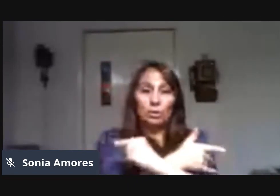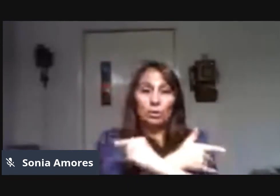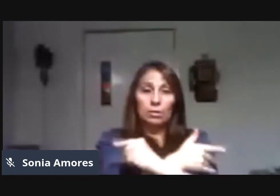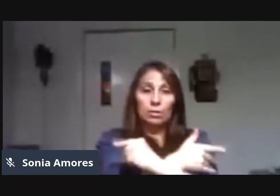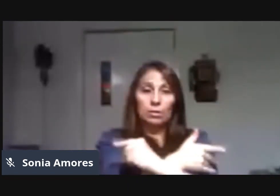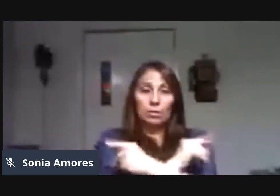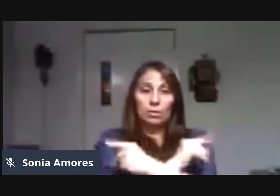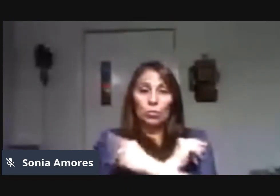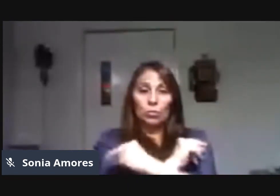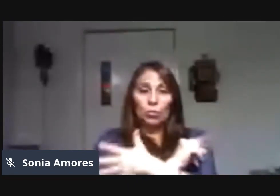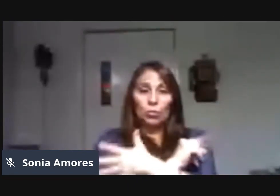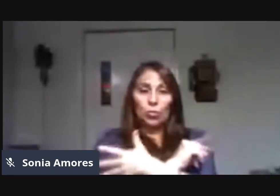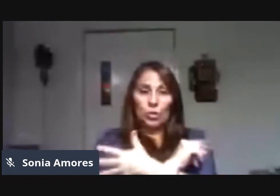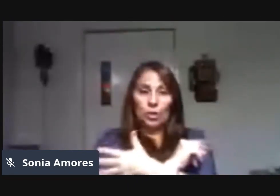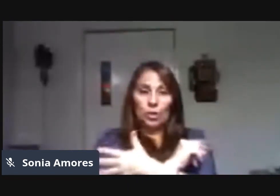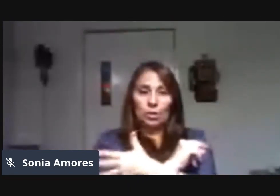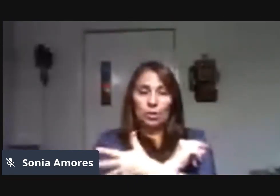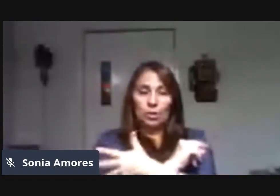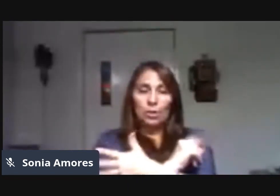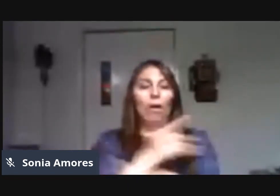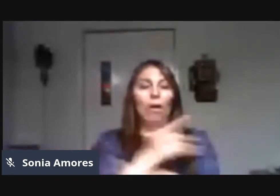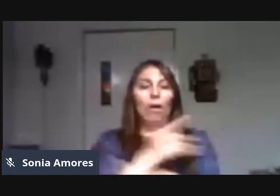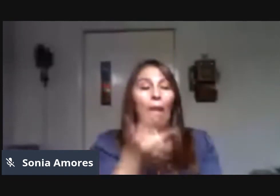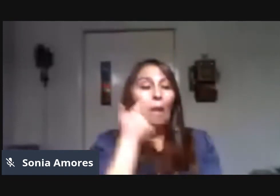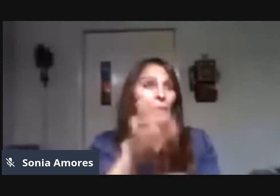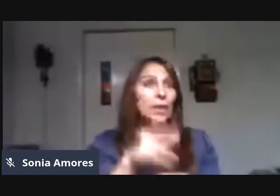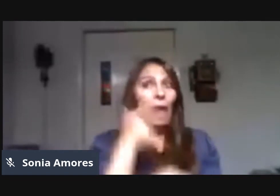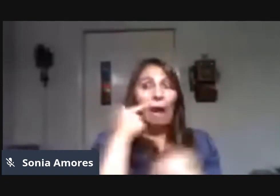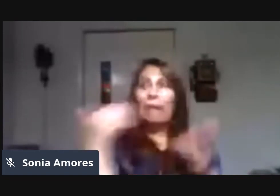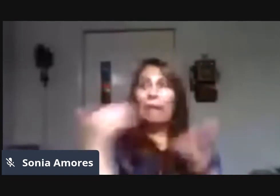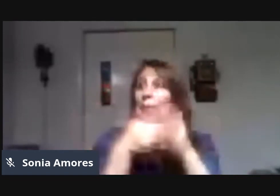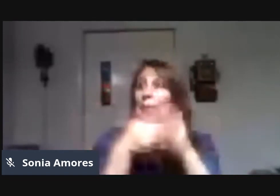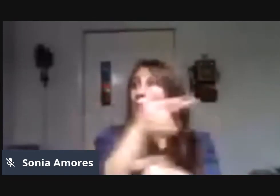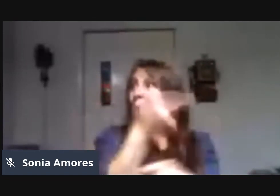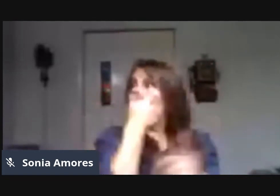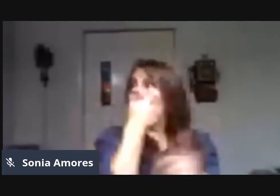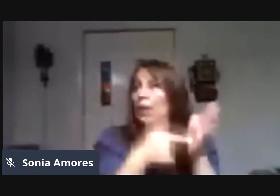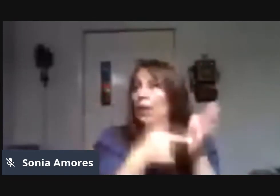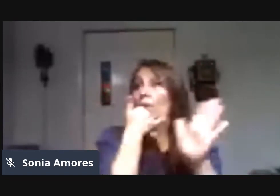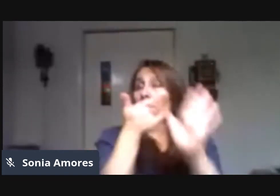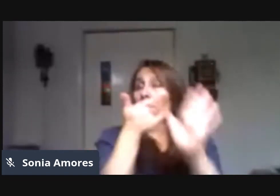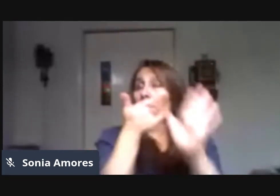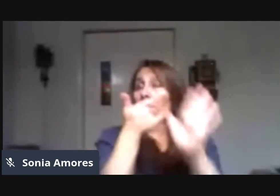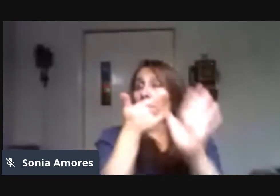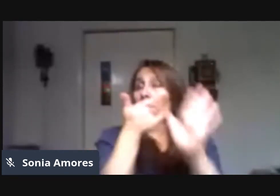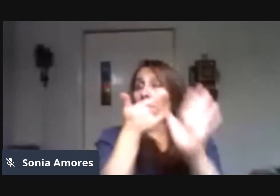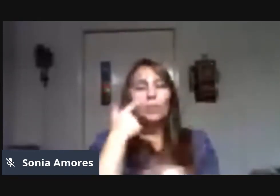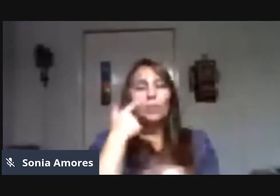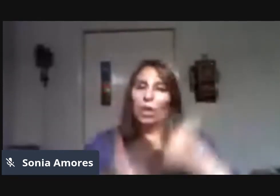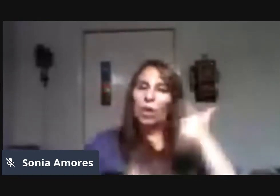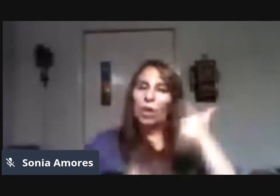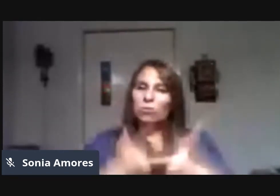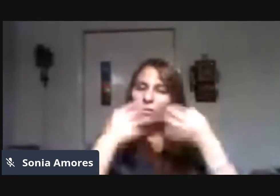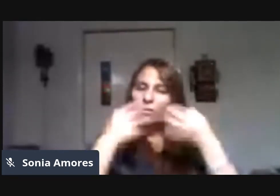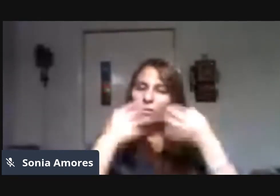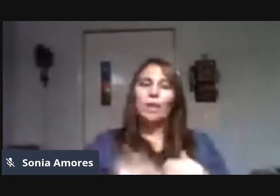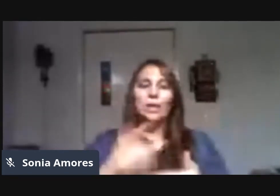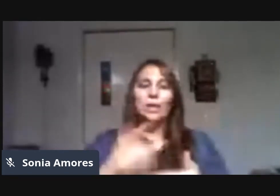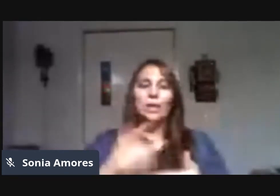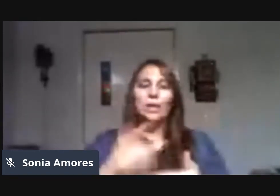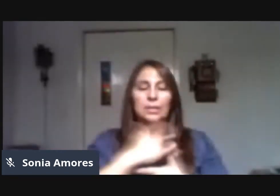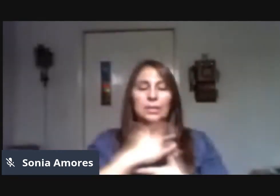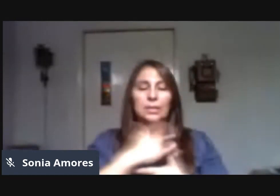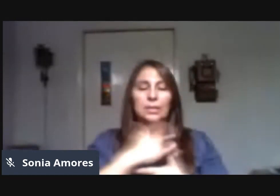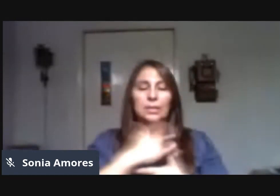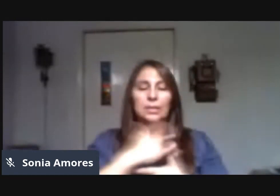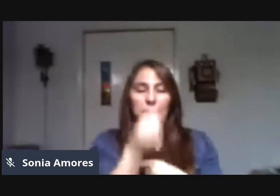garantía y el cumplimiento de derechos claves como la salud, la alimentación, la vivienda y el pleno trabajo y el